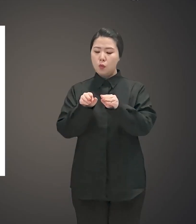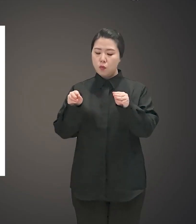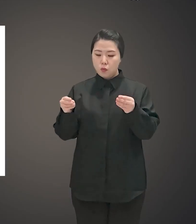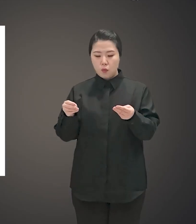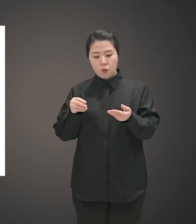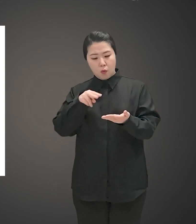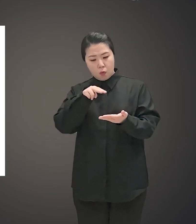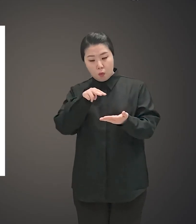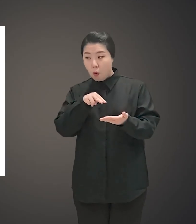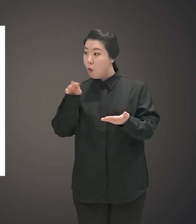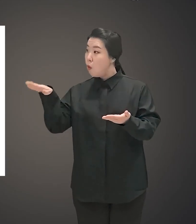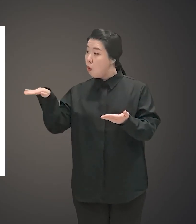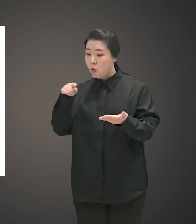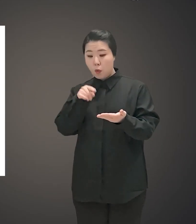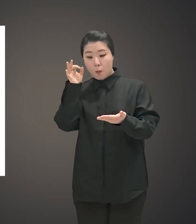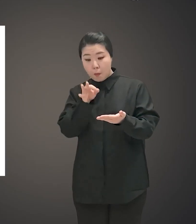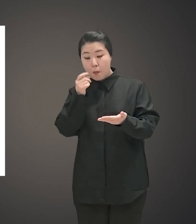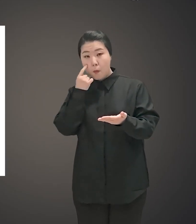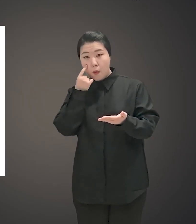이 편지 좀 보세요.